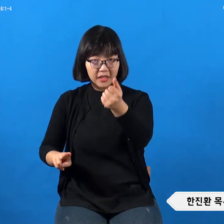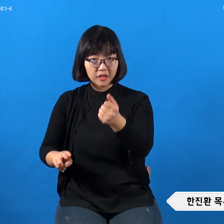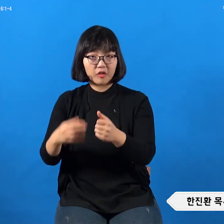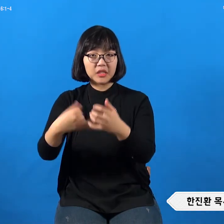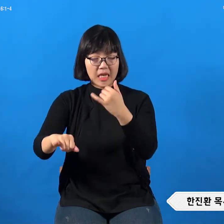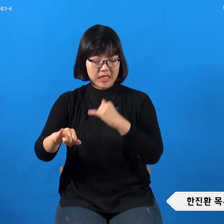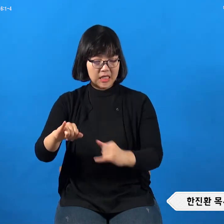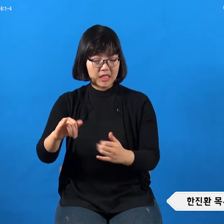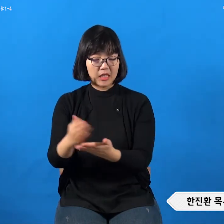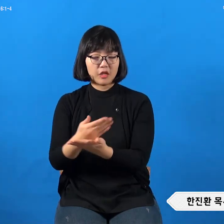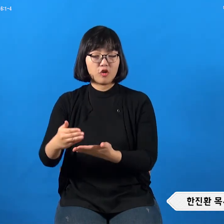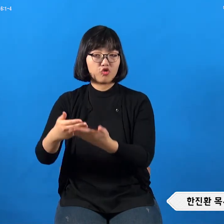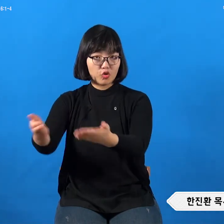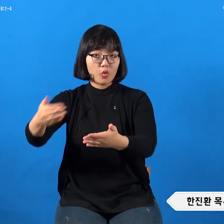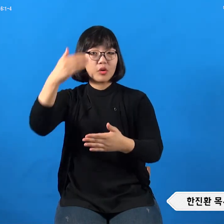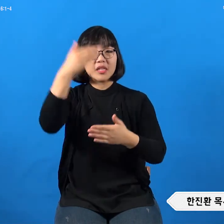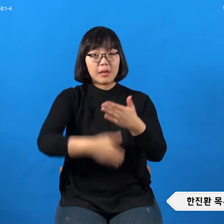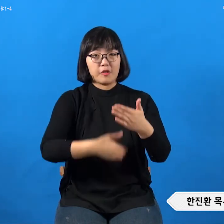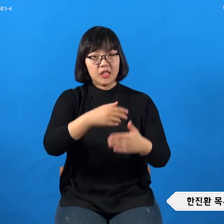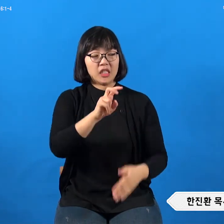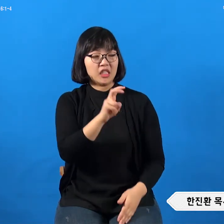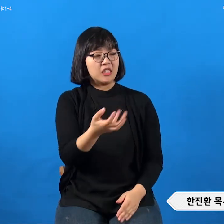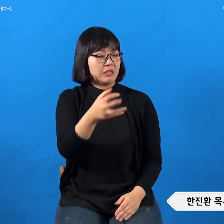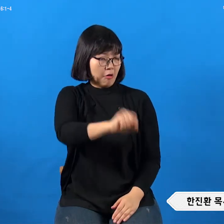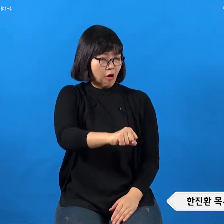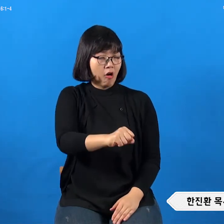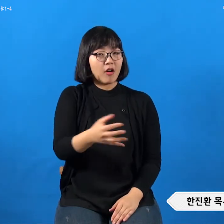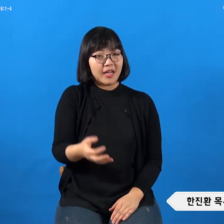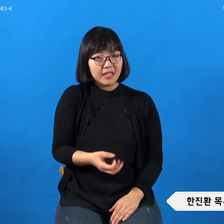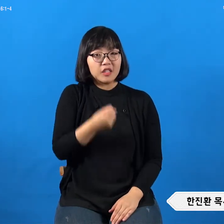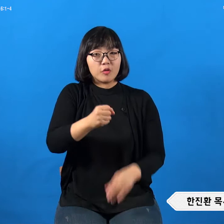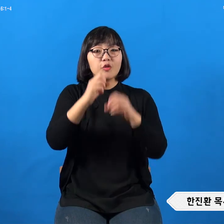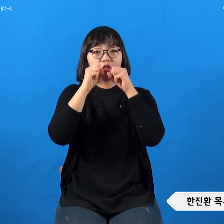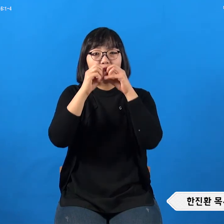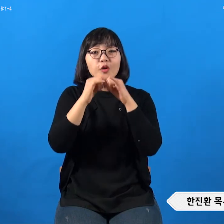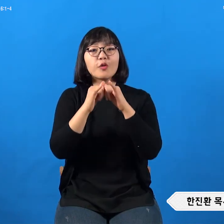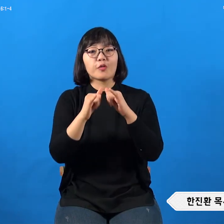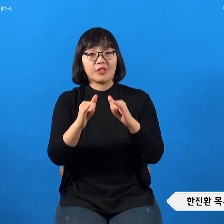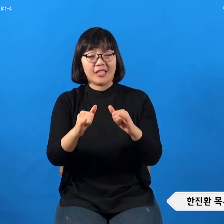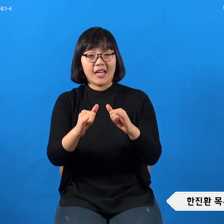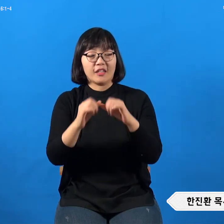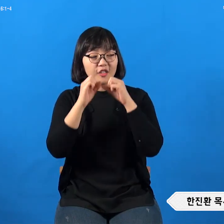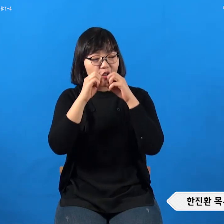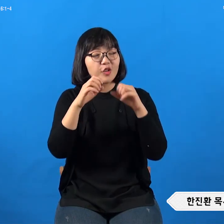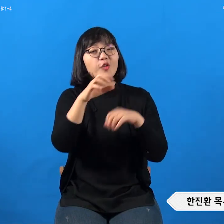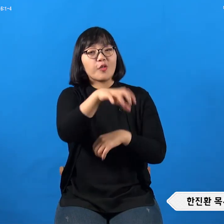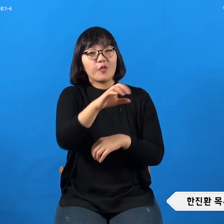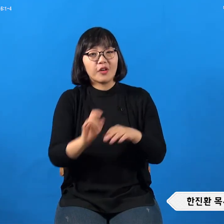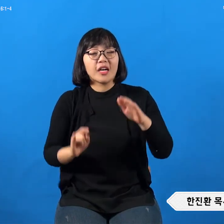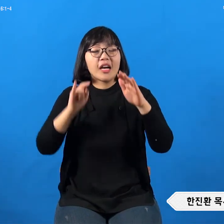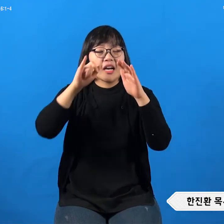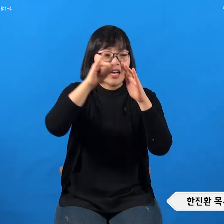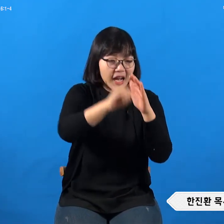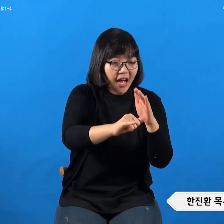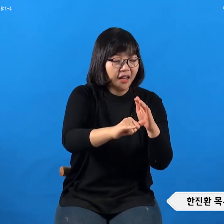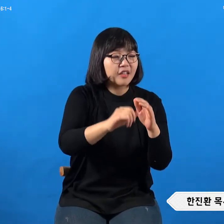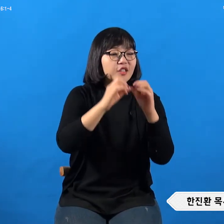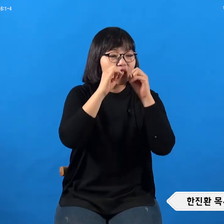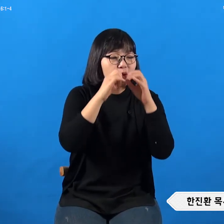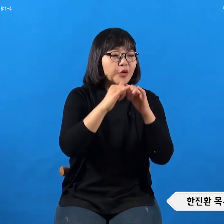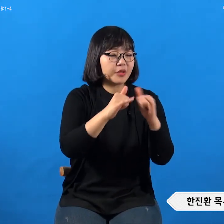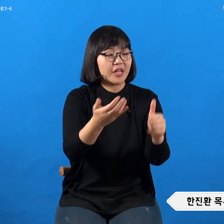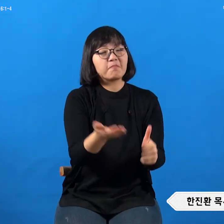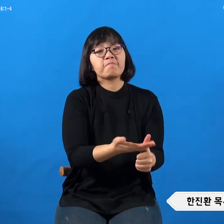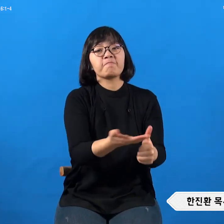이렇게 선교지에 가서 사람을 키우는 일을 하고 싶다, 그런 얘기를 했습니다. 앞으로 한 20년